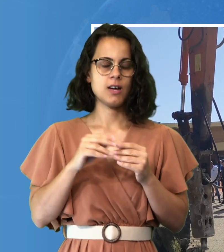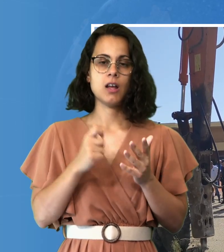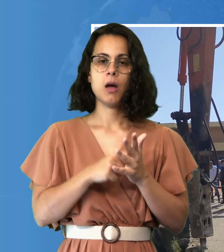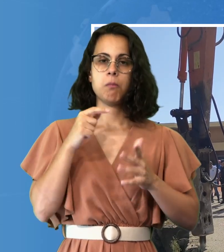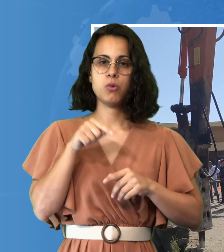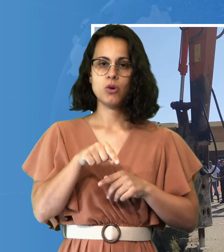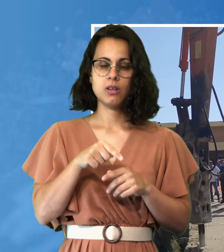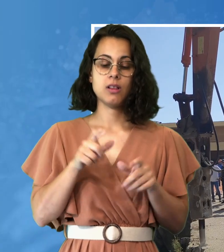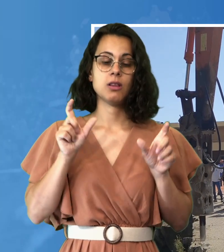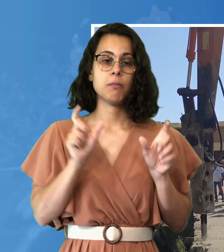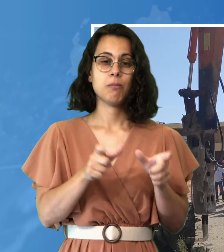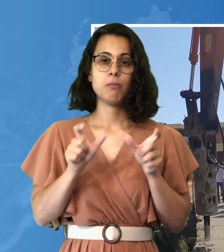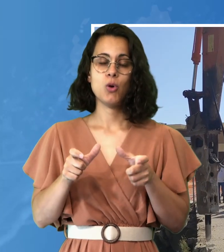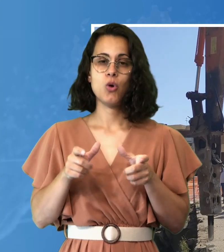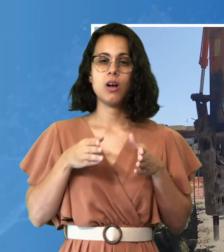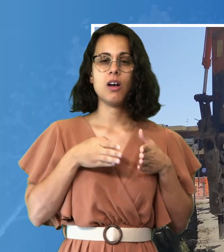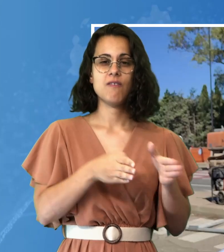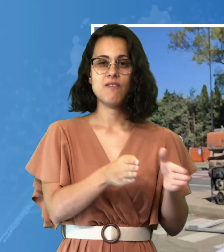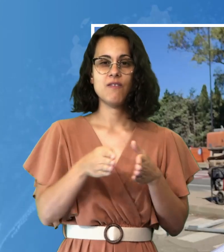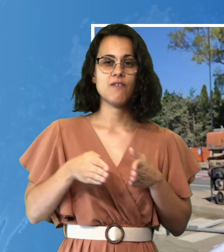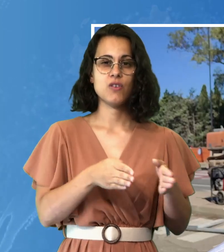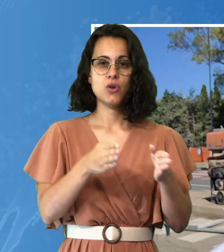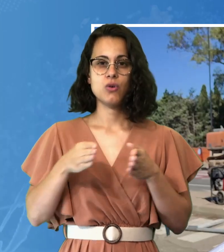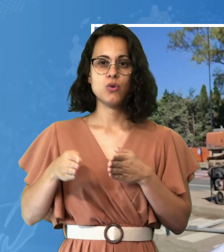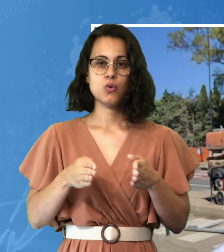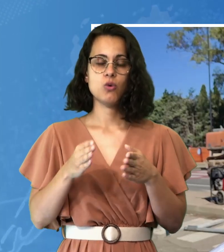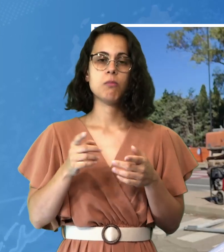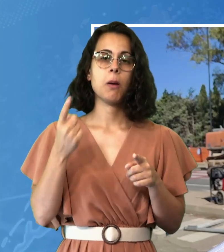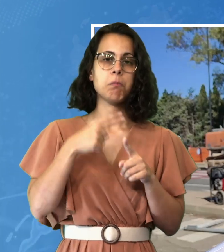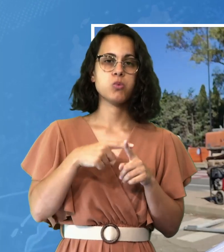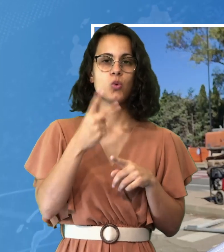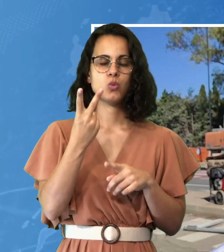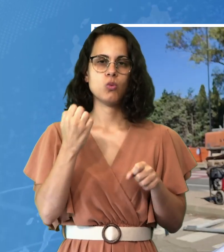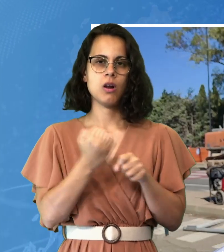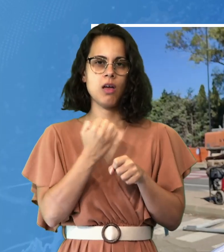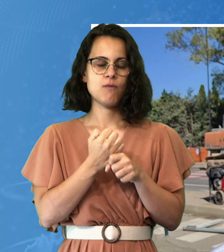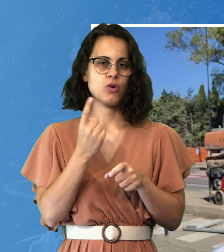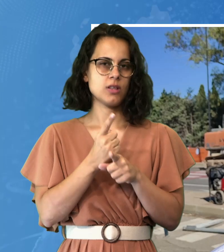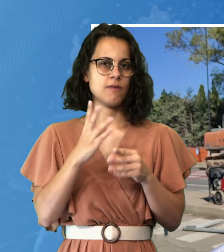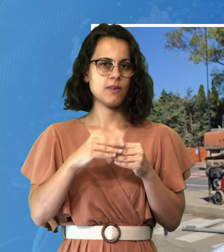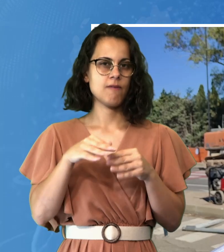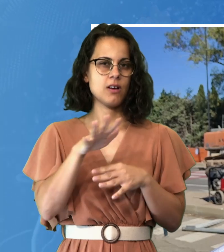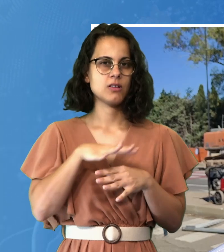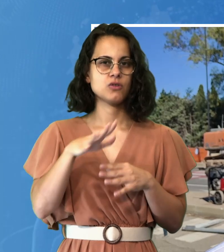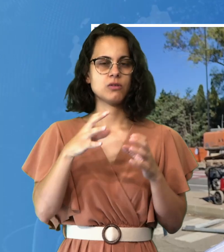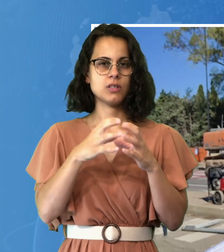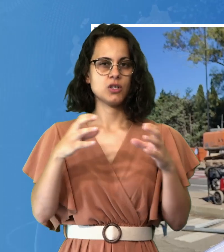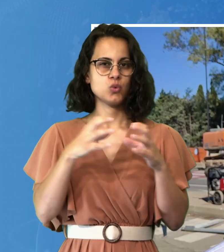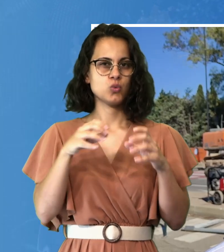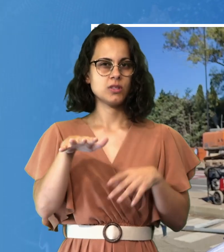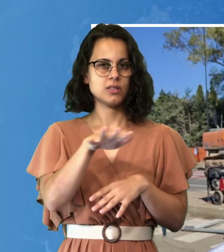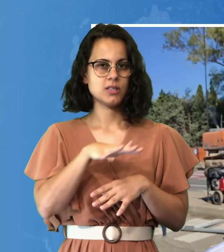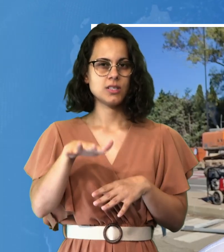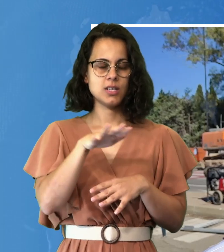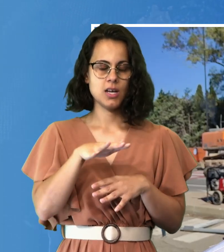dei nostri grandi rii e ci sono due piccoli interventi da realizzare in zona industriale che verranno realizzati